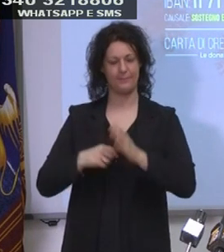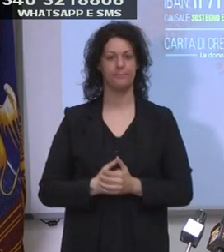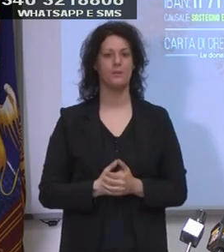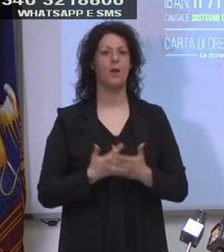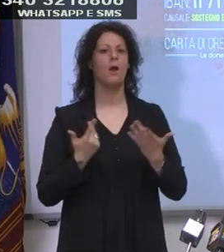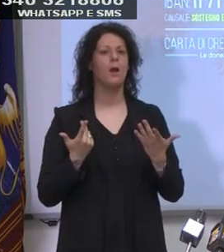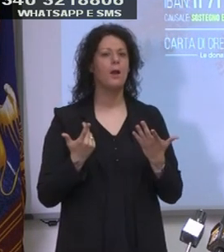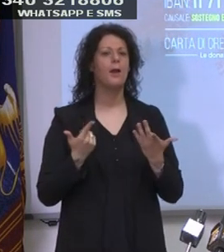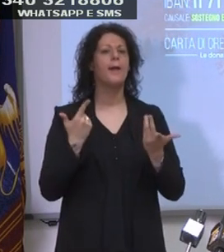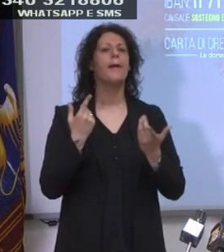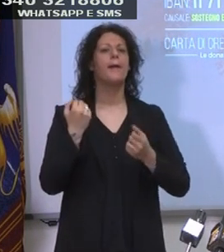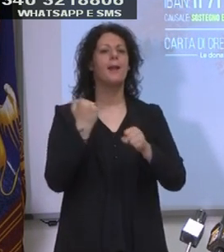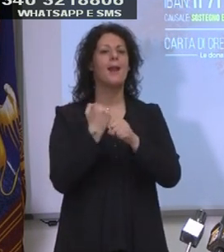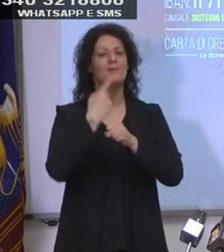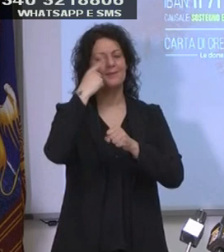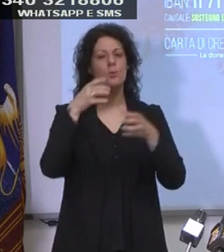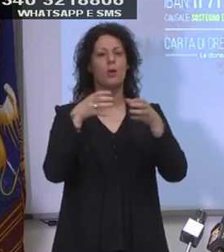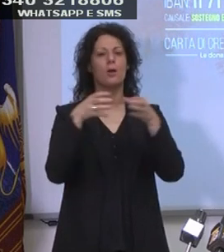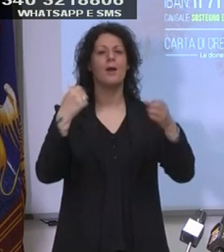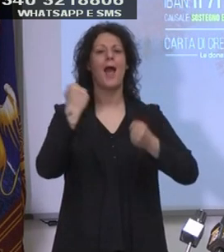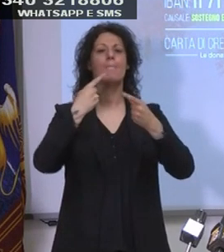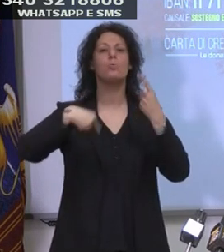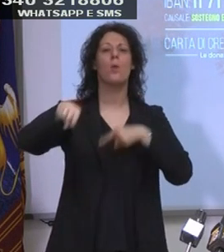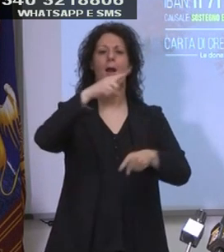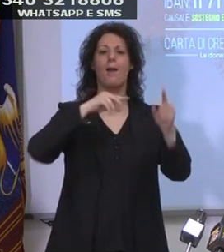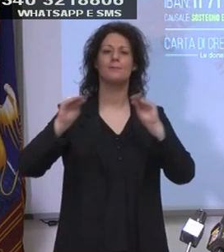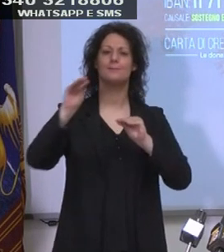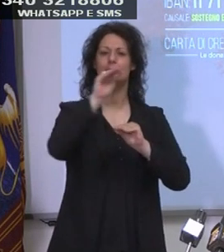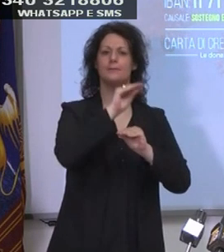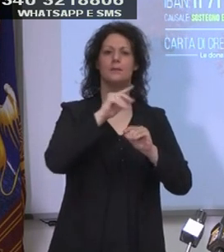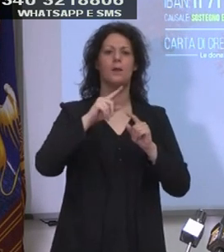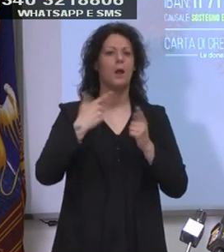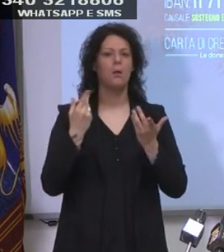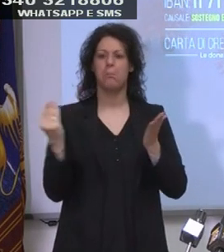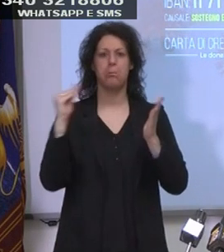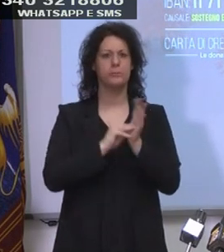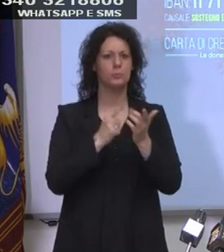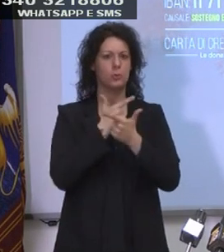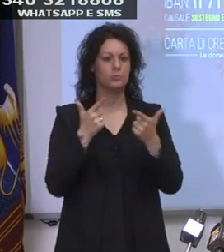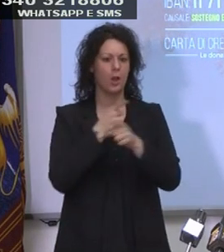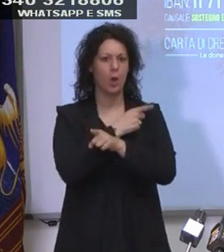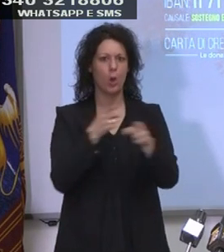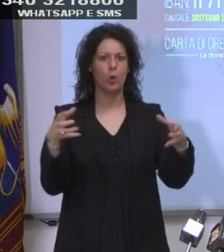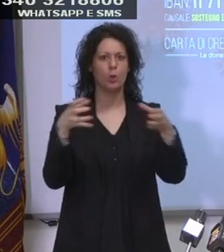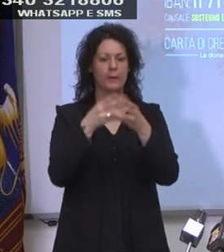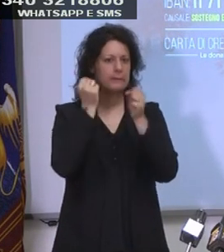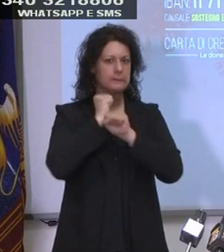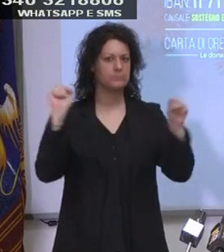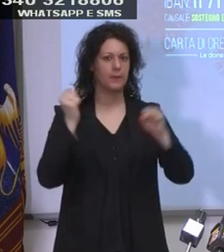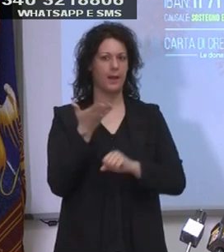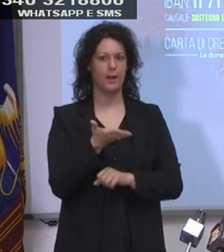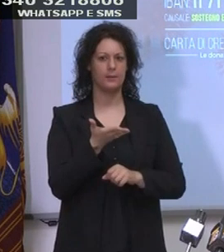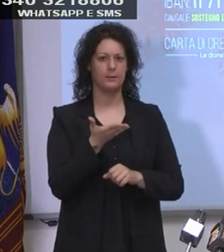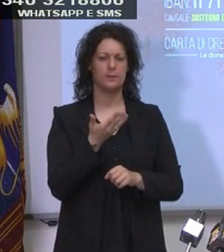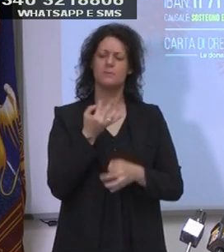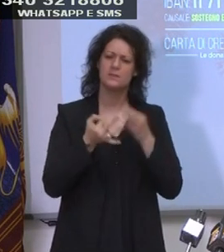una volta siamo rimasti fuori e siamo disperati, chiedono come... La TOSAP? Sì.